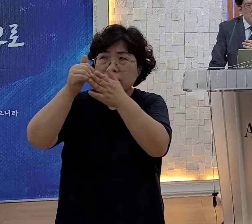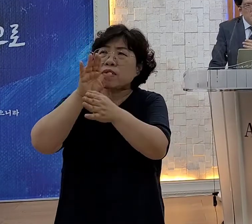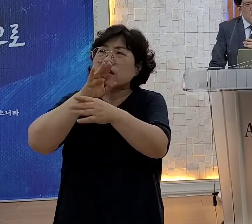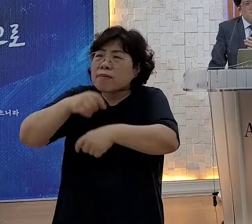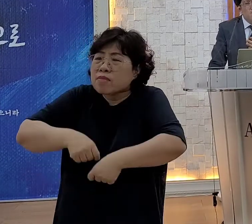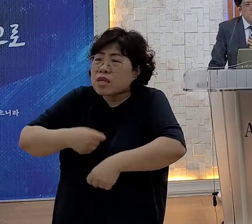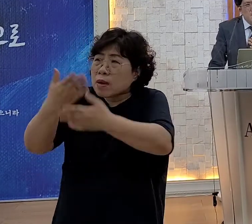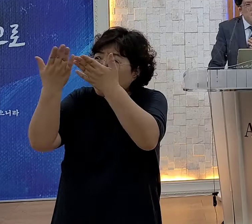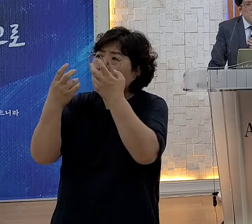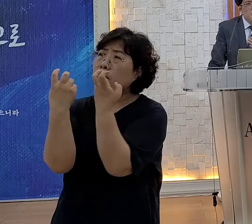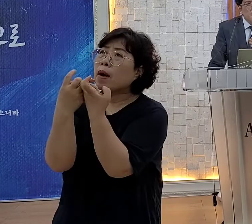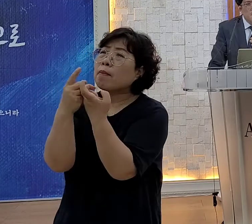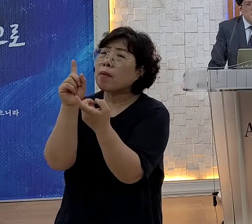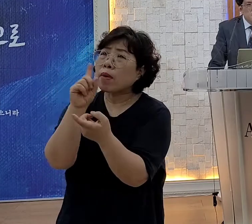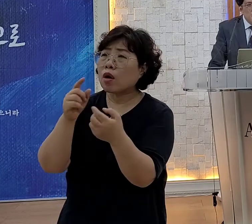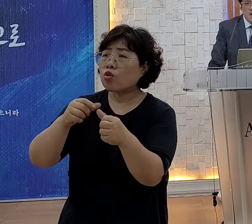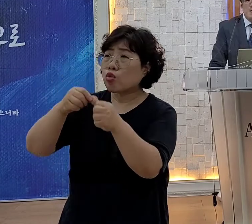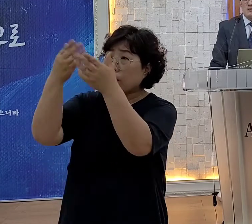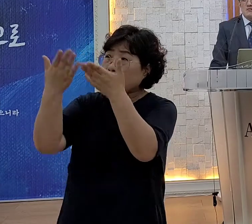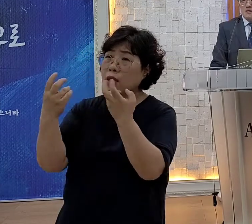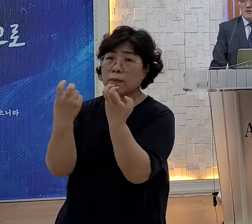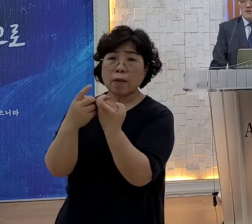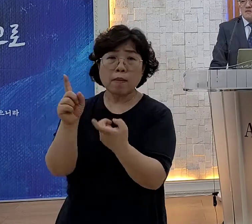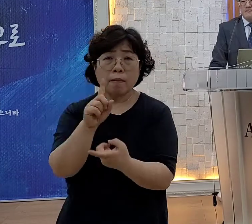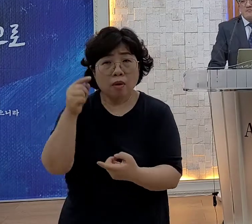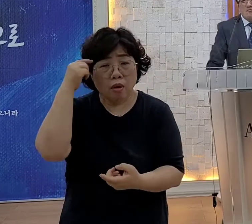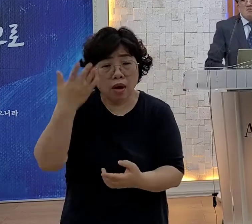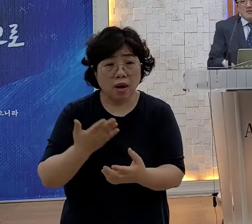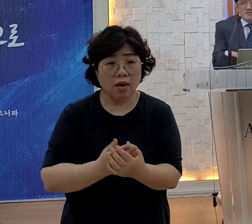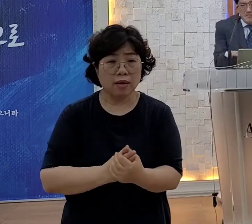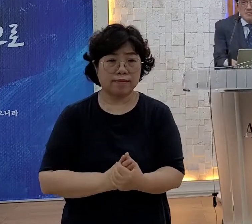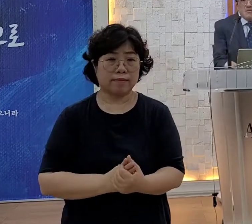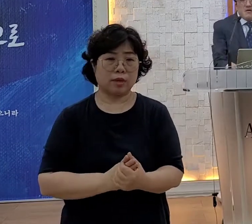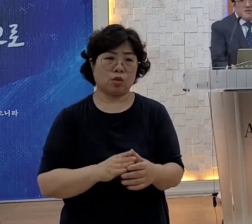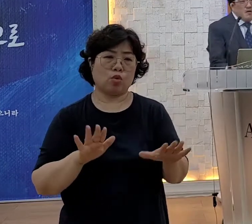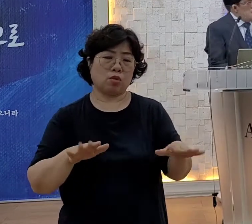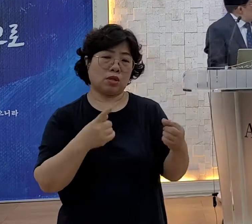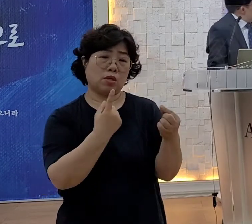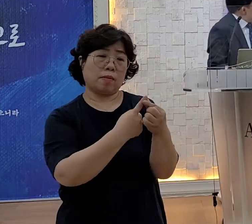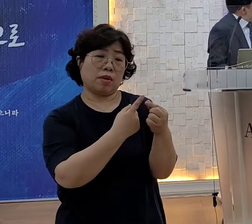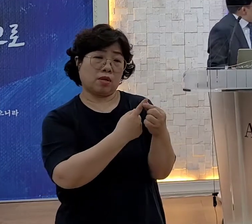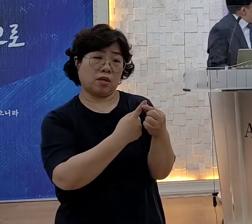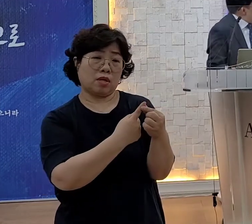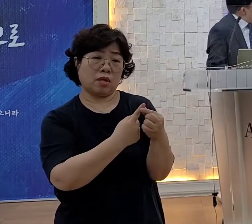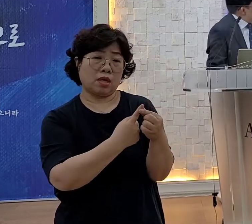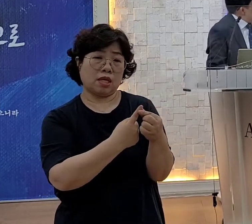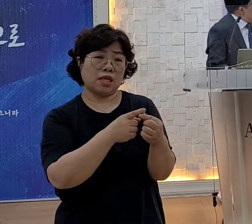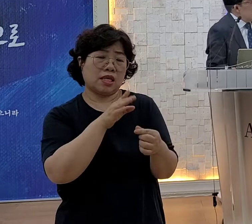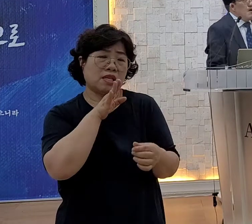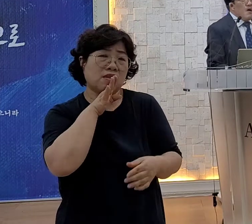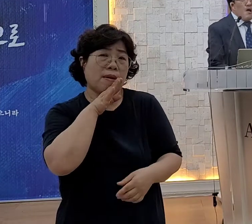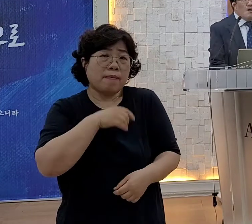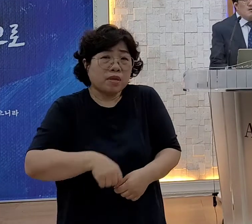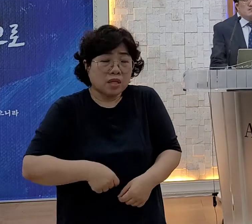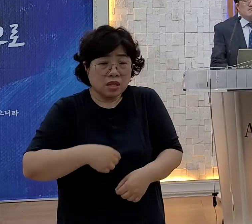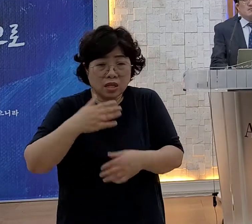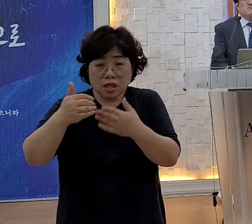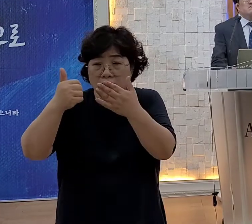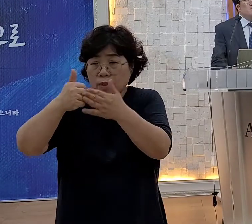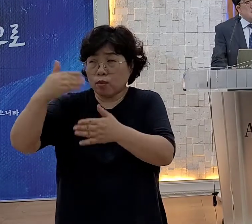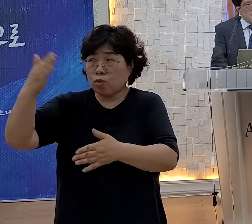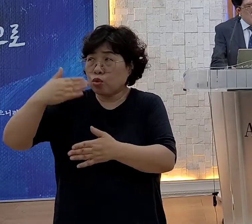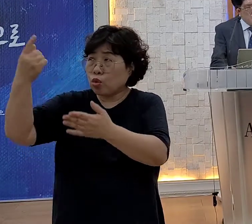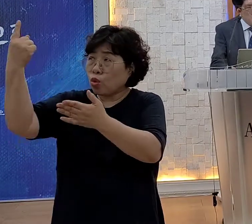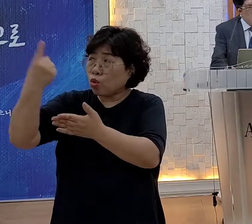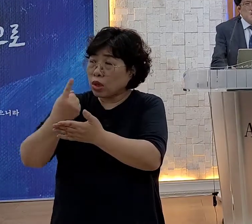위해서 우리가 구원받기 위해서 어떻게 해야 됩니까? 오늘 그 첫 번째 단계가 참된 의는